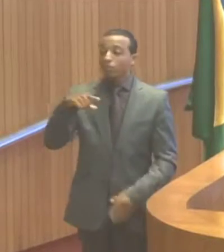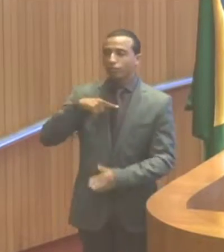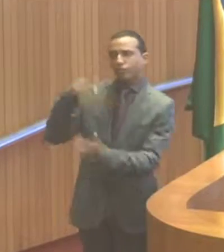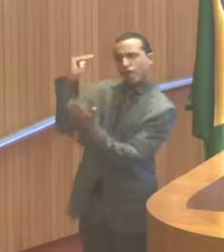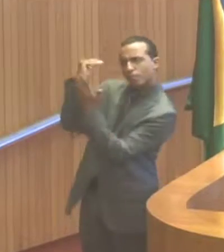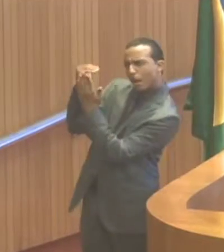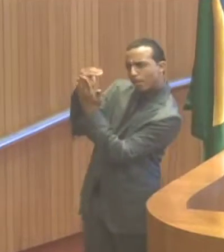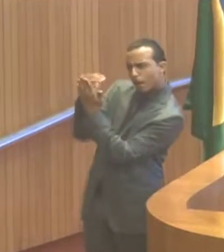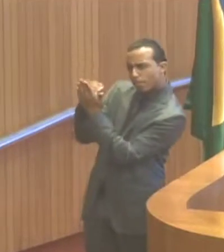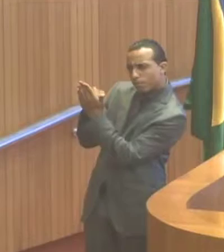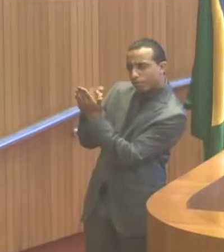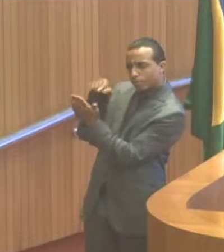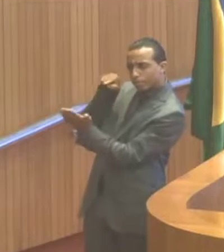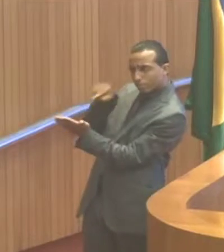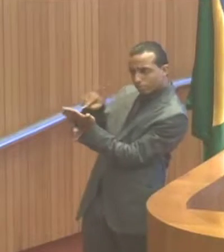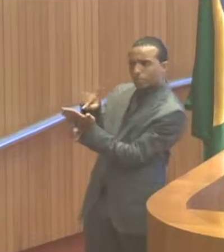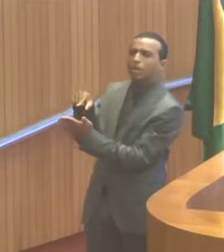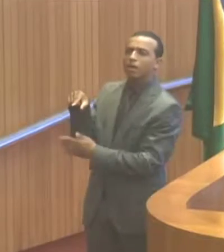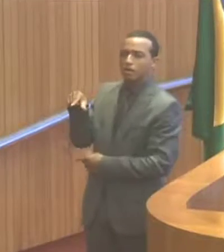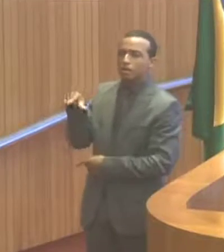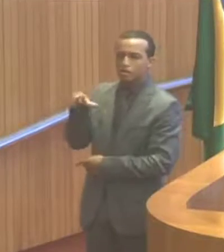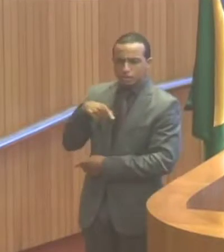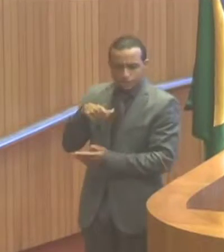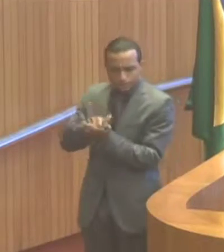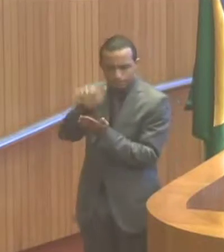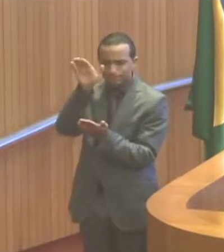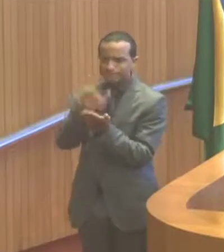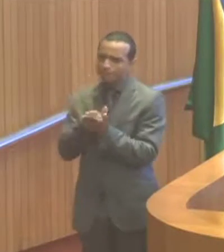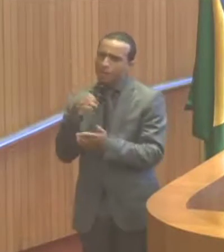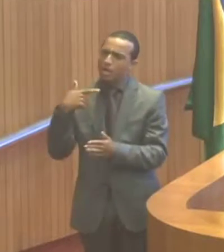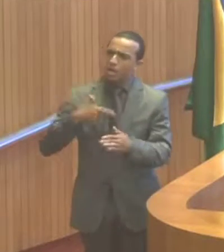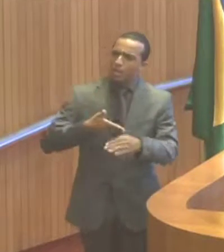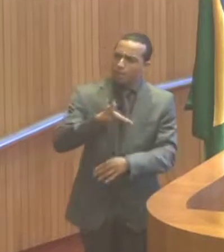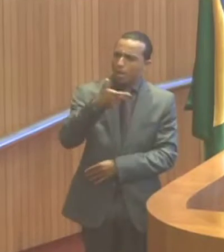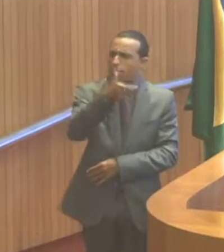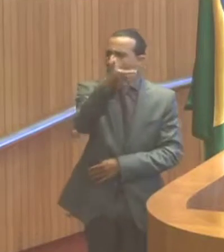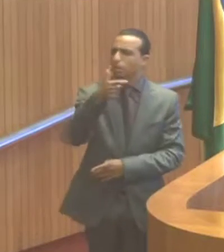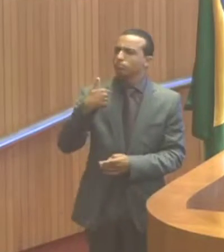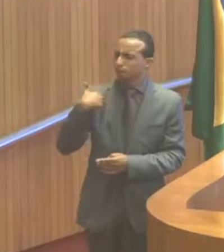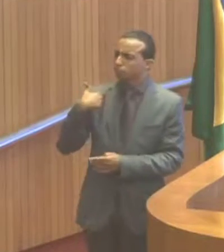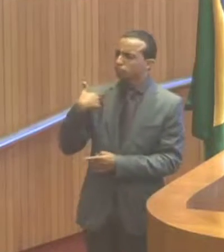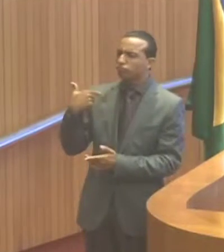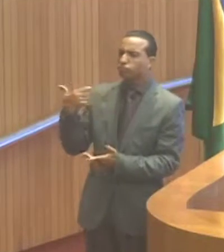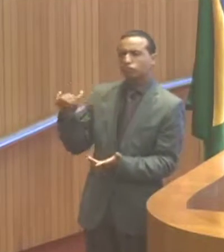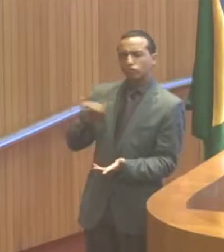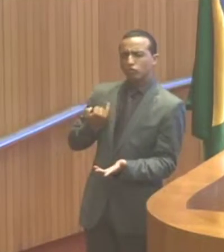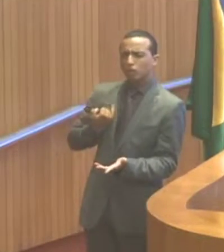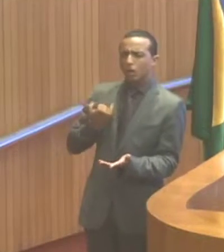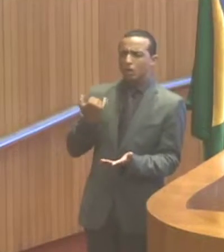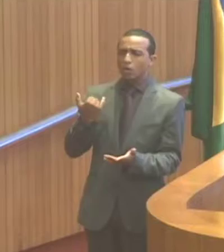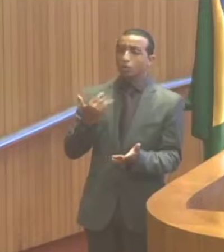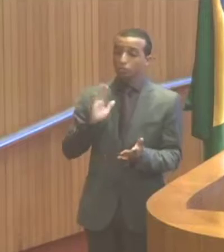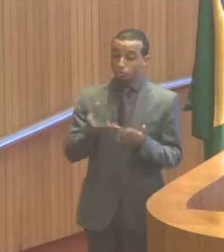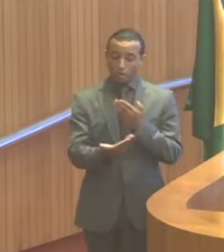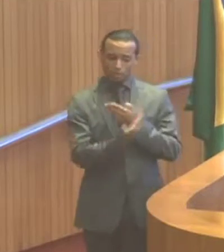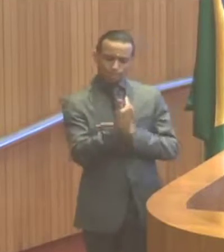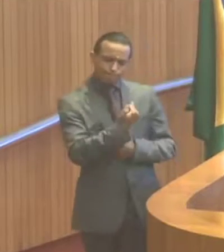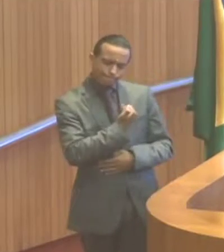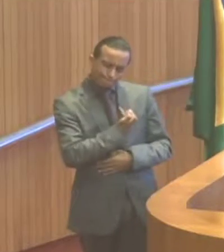executados. E eu recebi uma informação no meu gabinete de que uma cabeça de um militar estaria custando, em